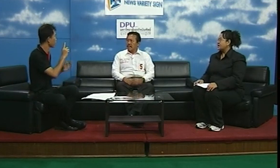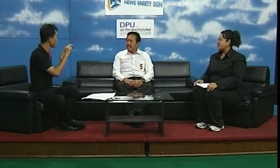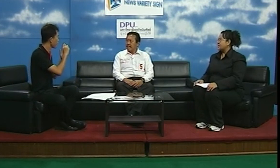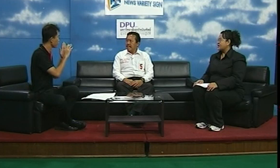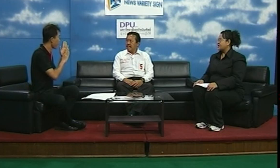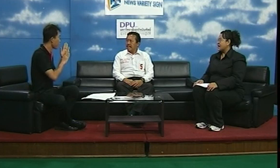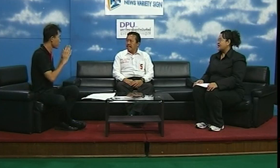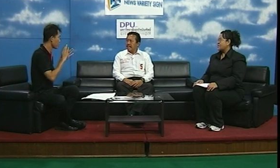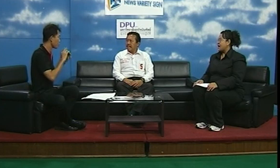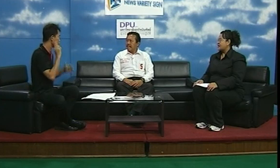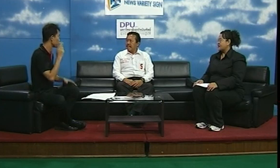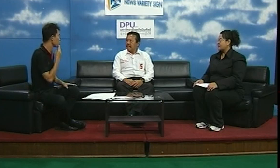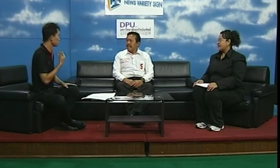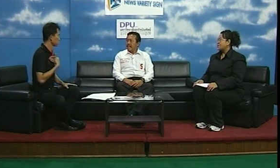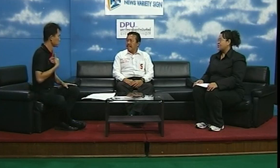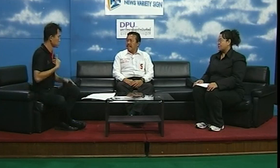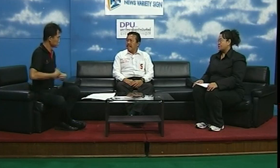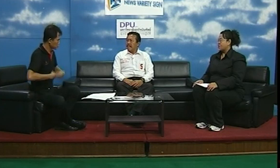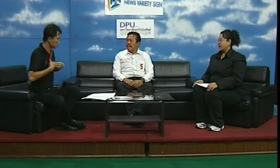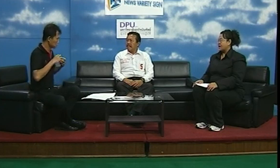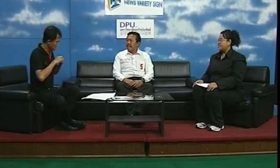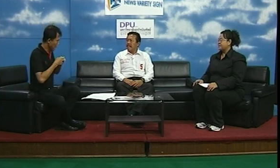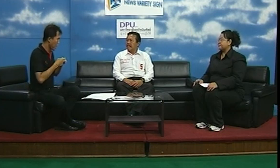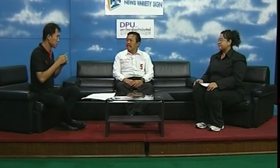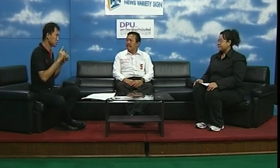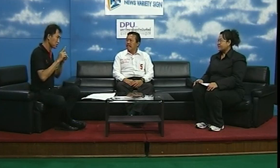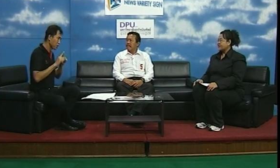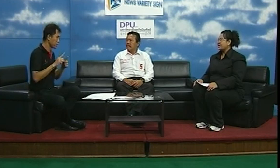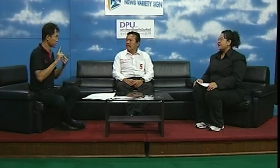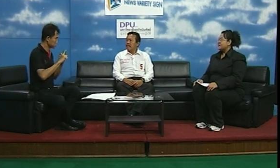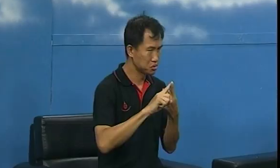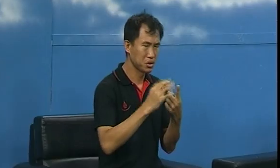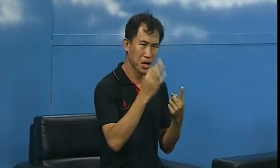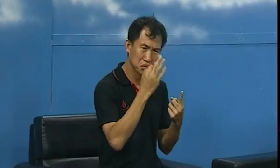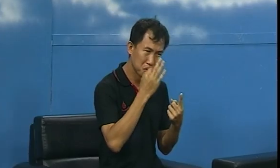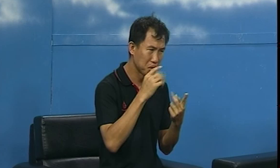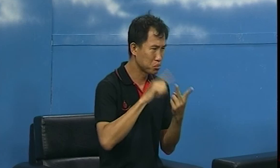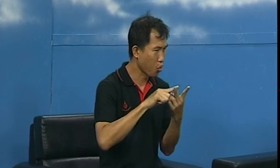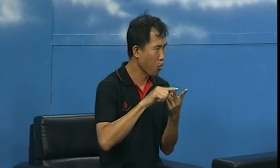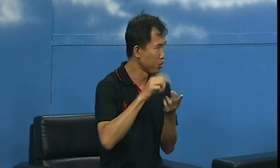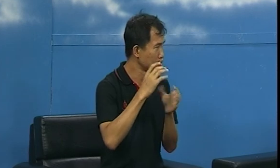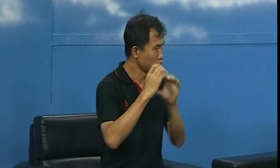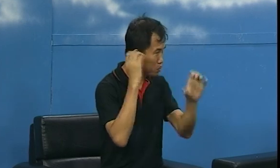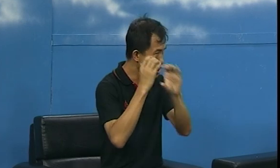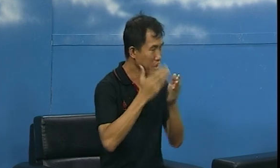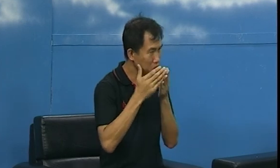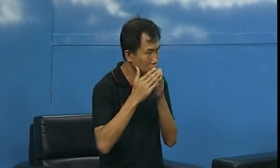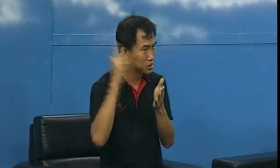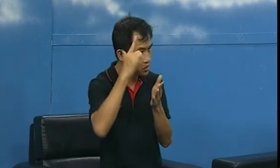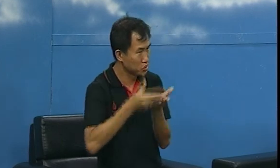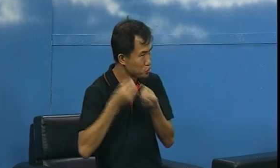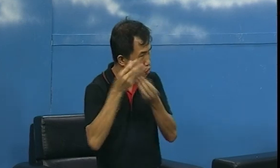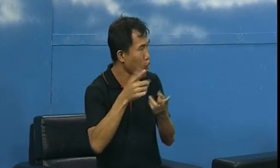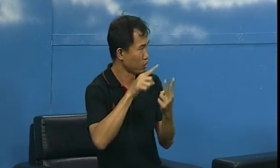earthlyถามเกยบขหนด้านนัยยวบายเกี่ยบข euh หูหนกโดยตรง จะเยี่บของนมีนยบายเกี่วกัทางด้าน